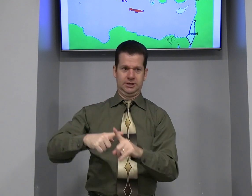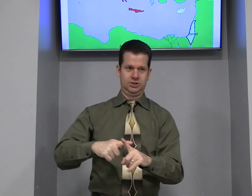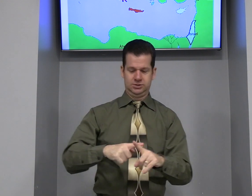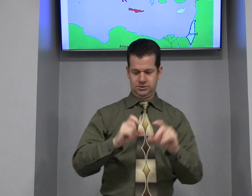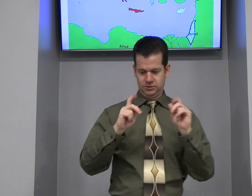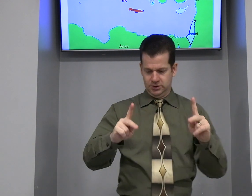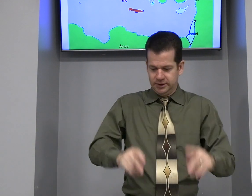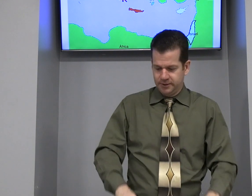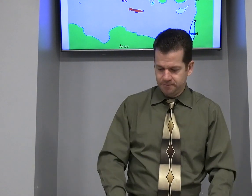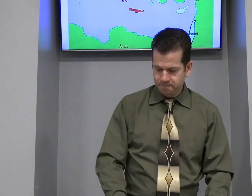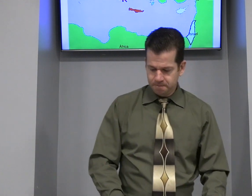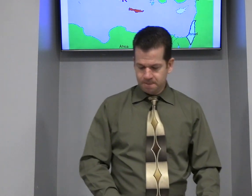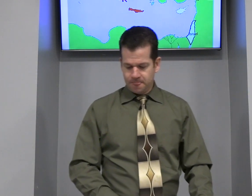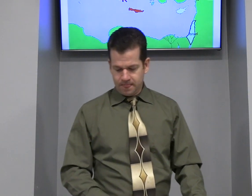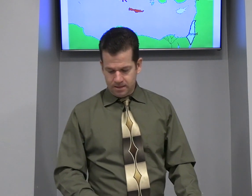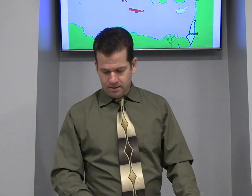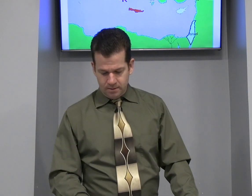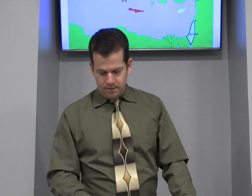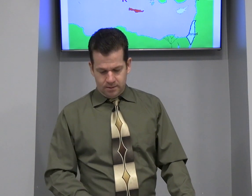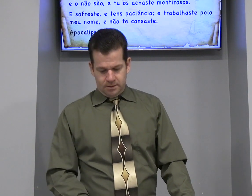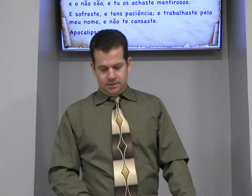como que eles podiam melhorar. Sete igrejas.